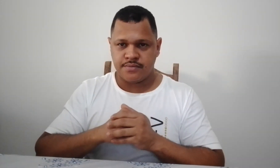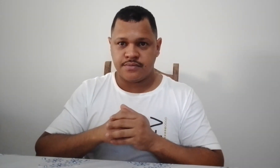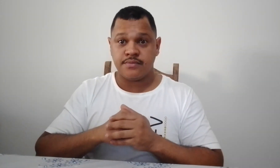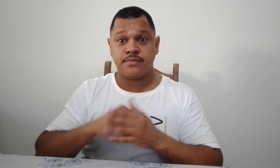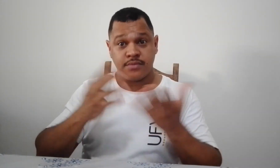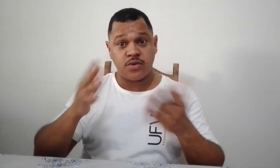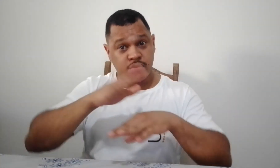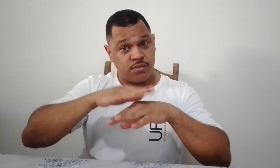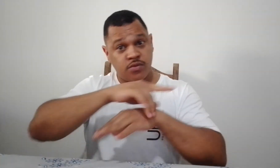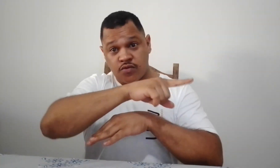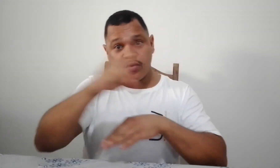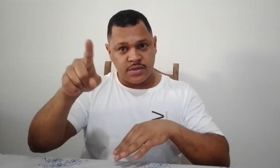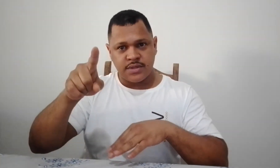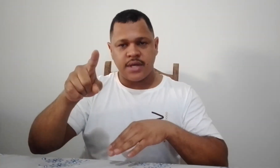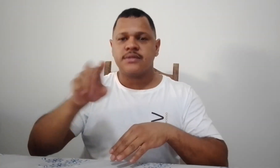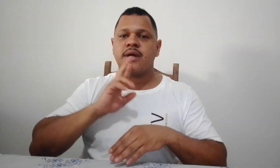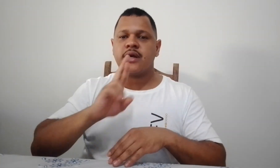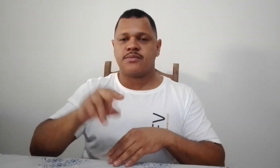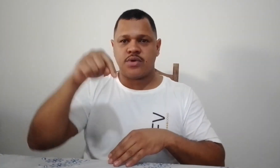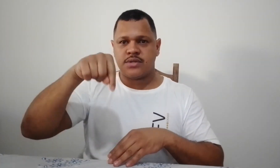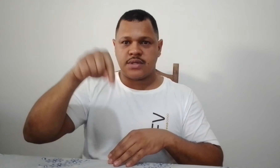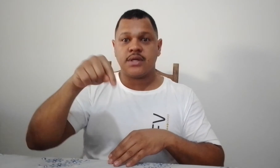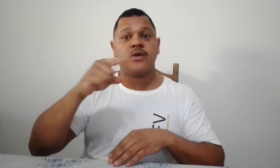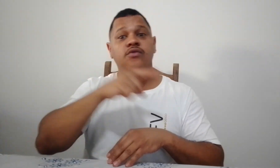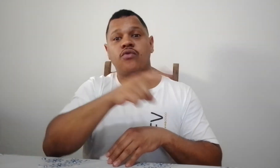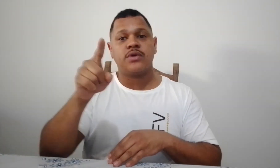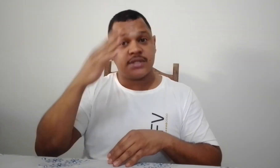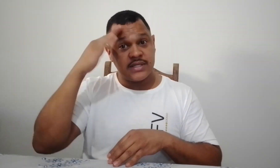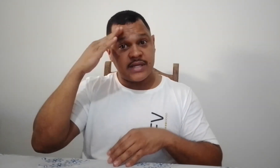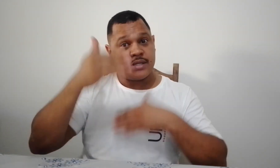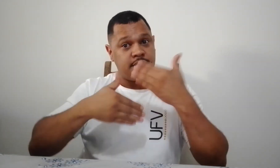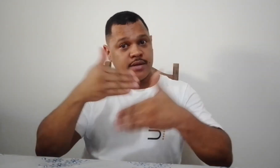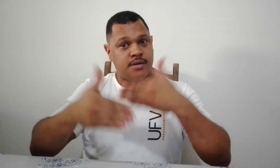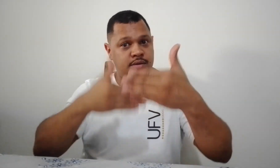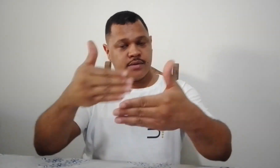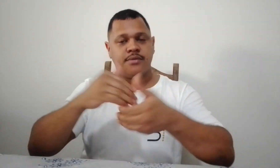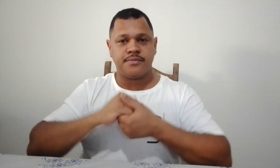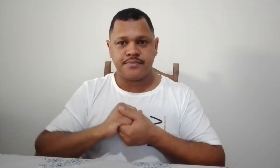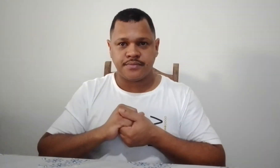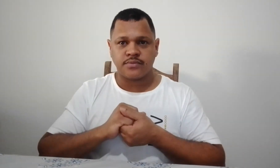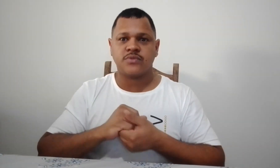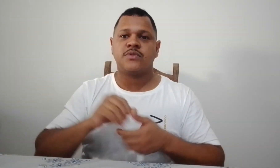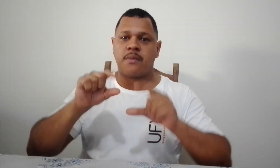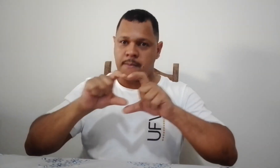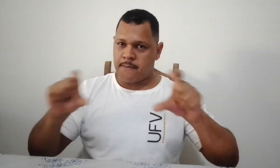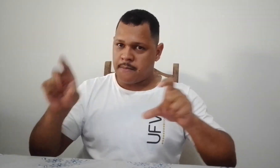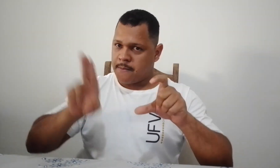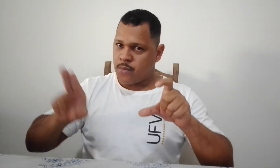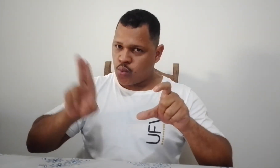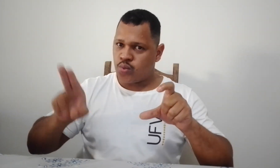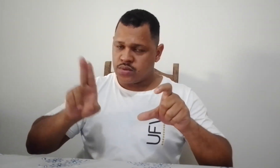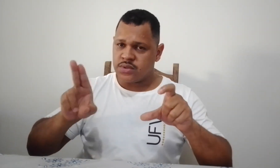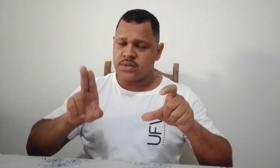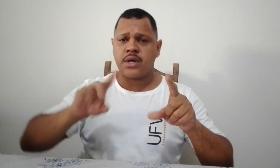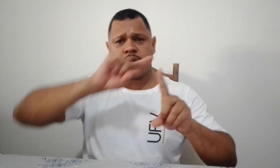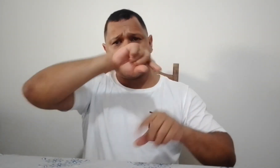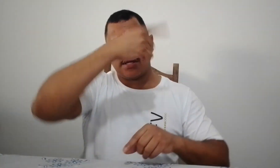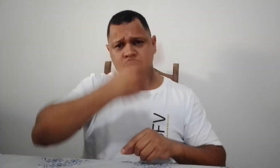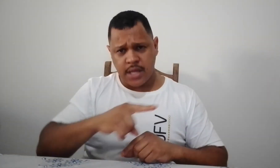para vocês aqui, para vocês entenderem o procedimento. Aplica a fórmula, faz a integral da função e você